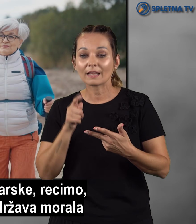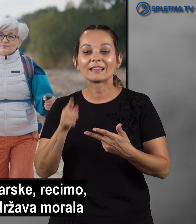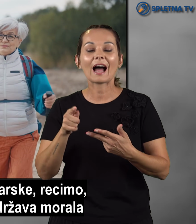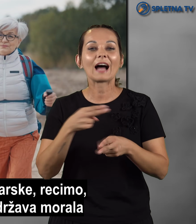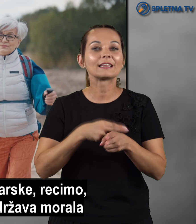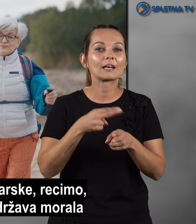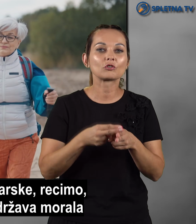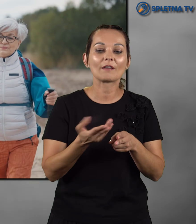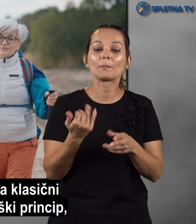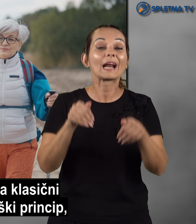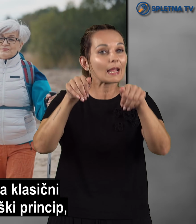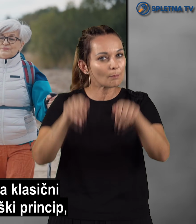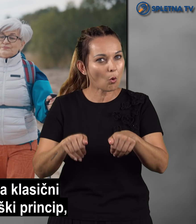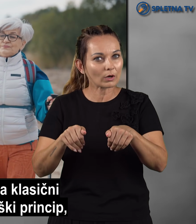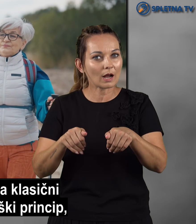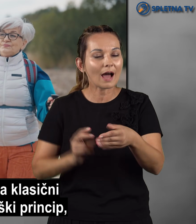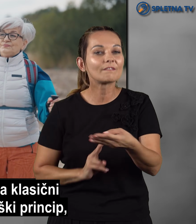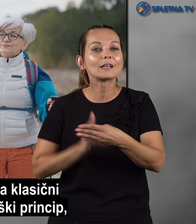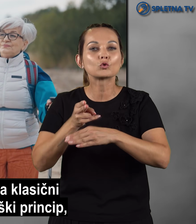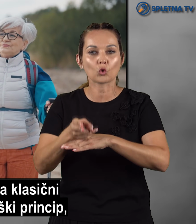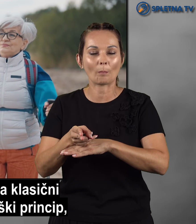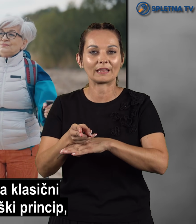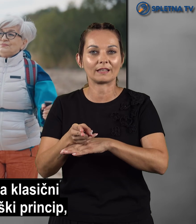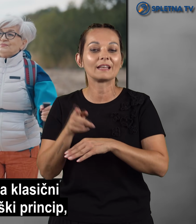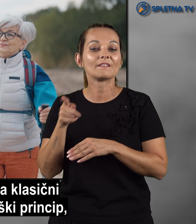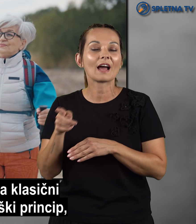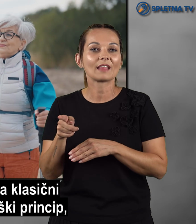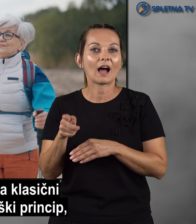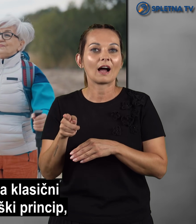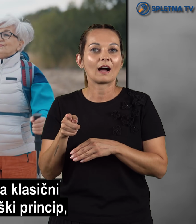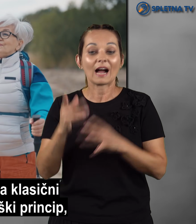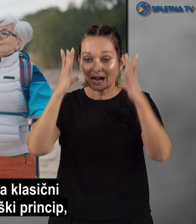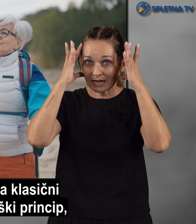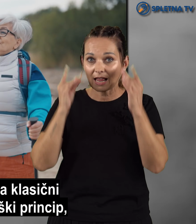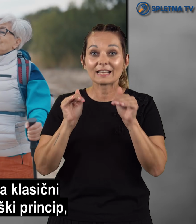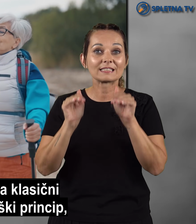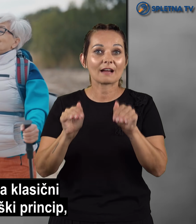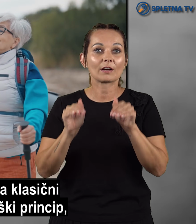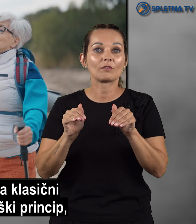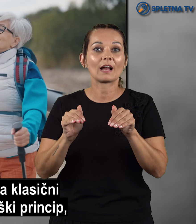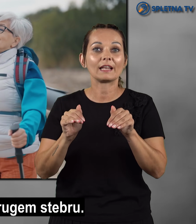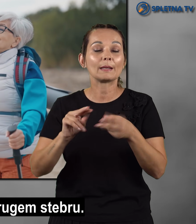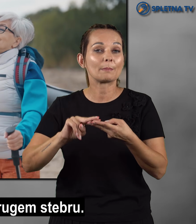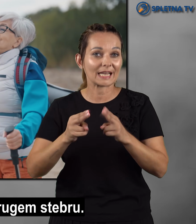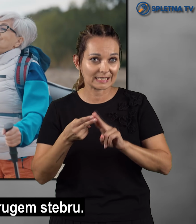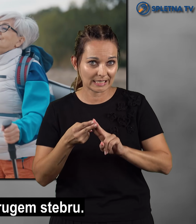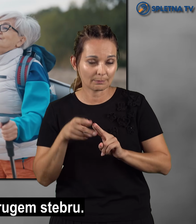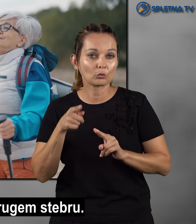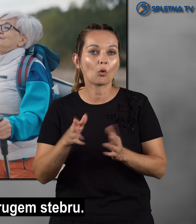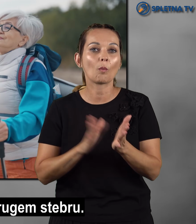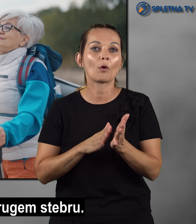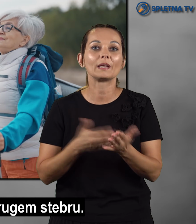je potem država morala vstopiti v ta klasičen zavarovalniški princip,